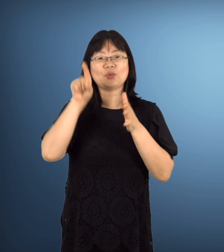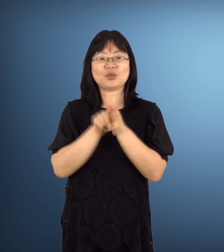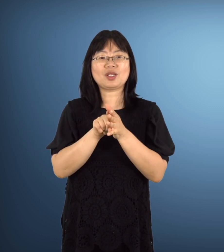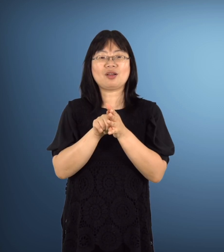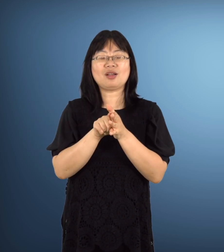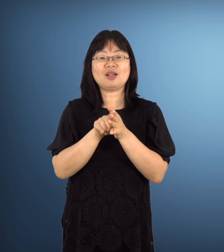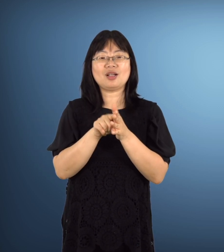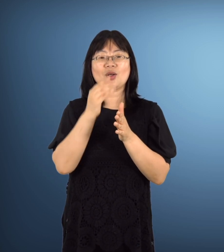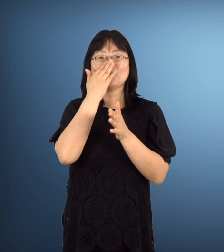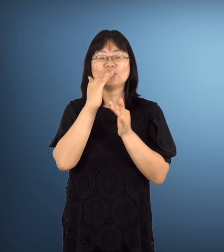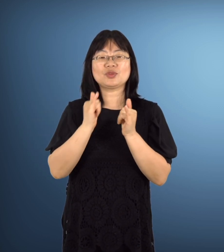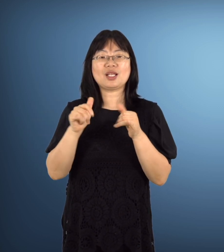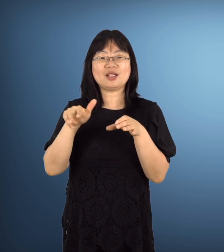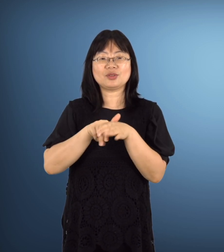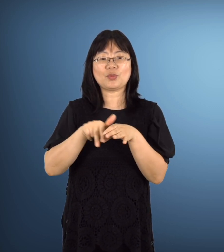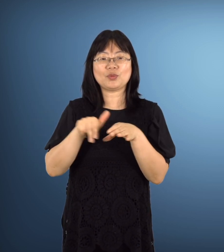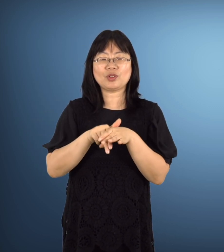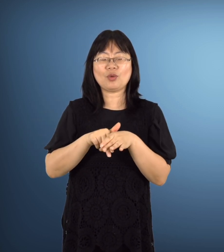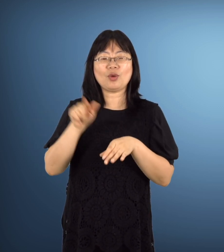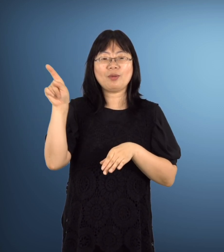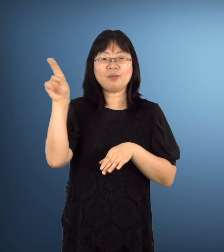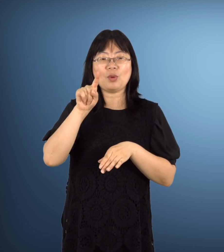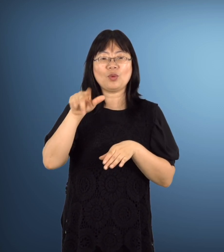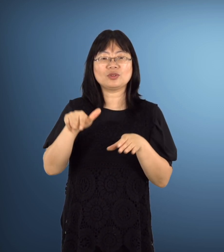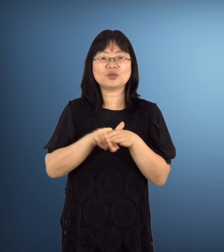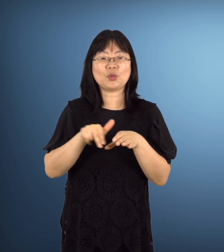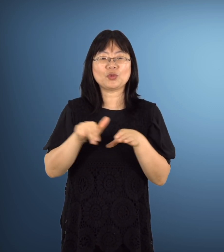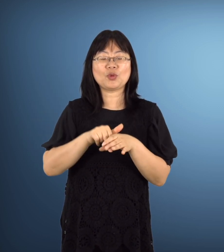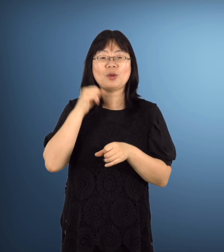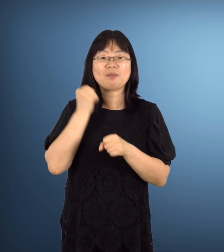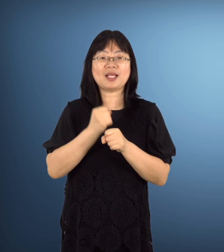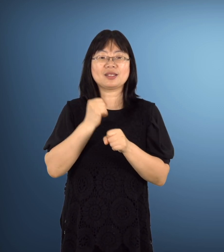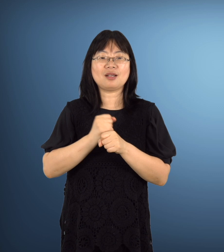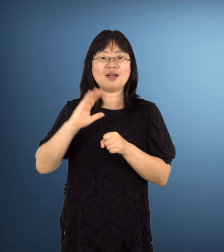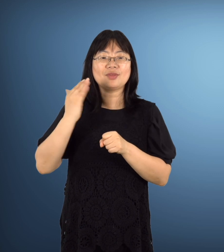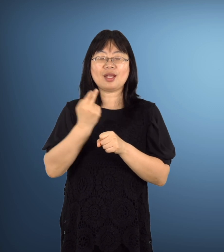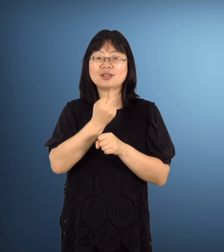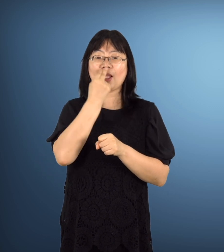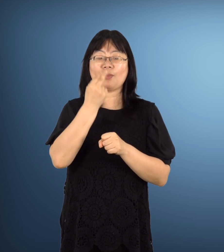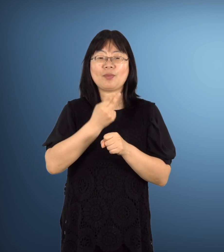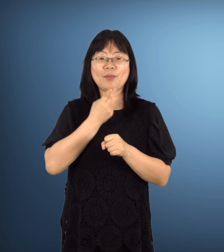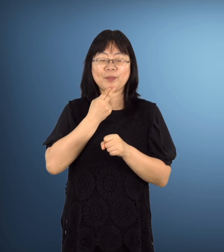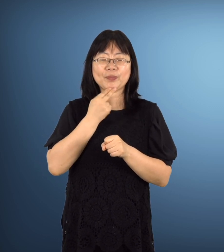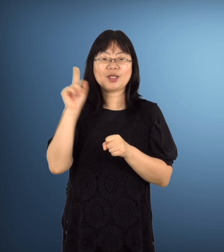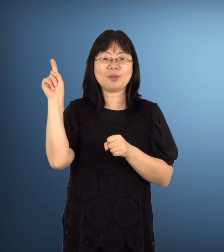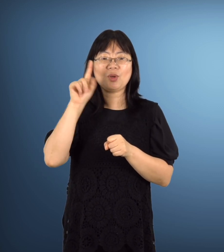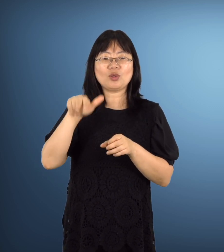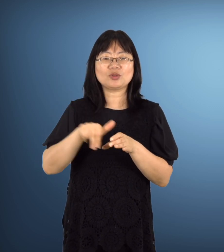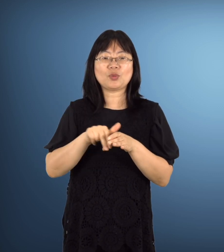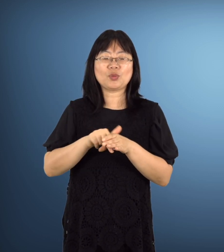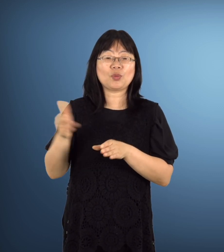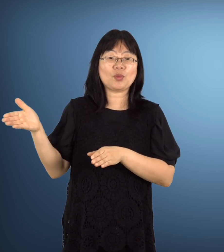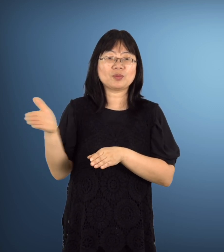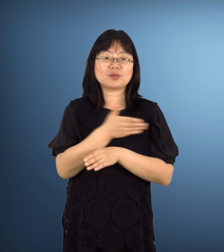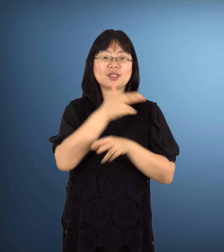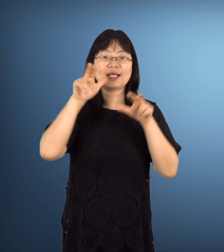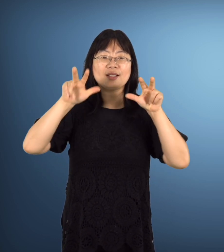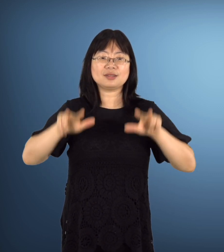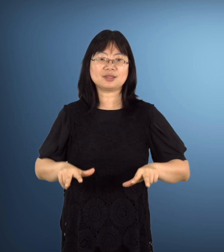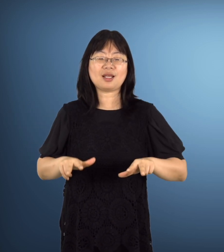기독교가 유대교라는 종교화된 생명 없는 종교에서